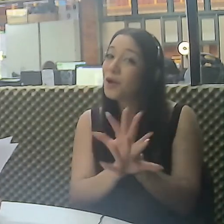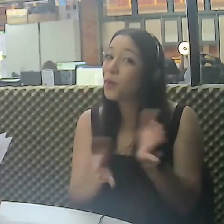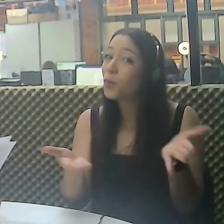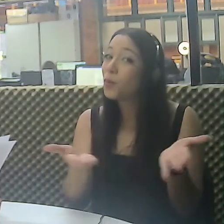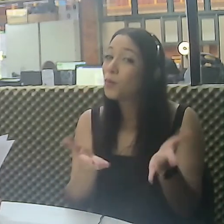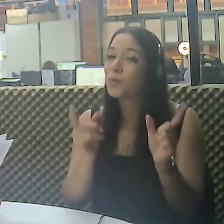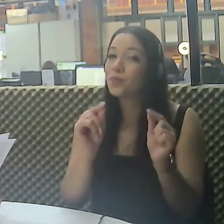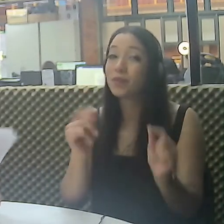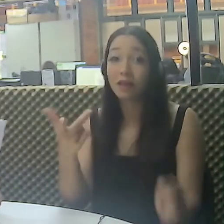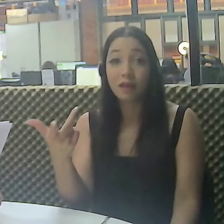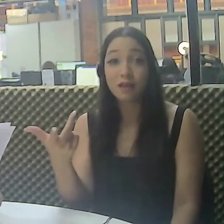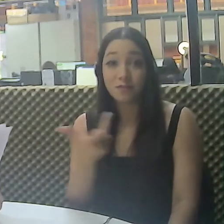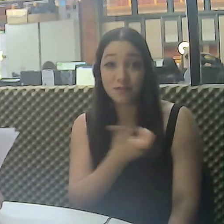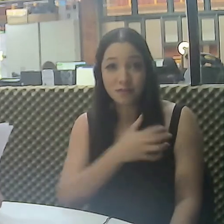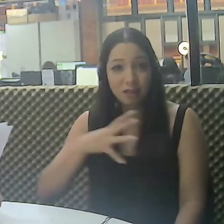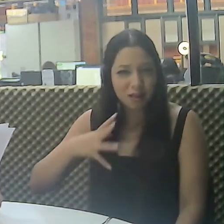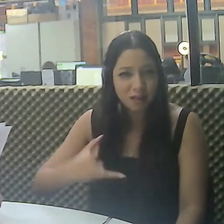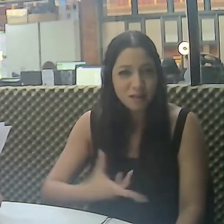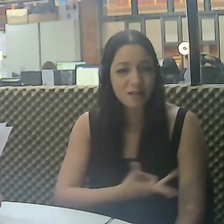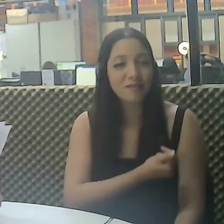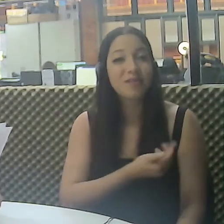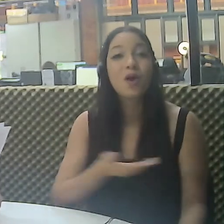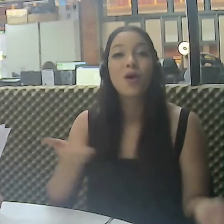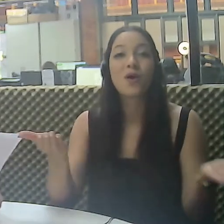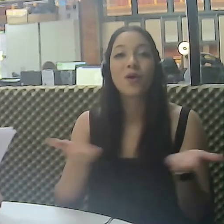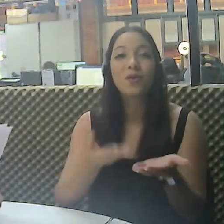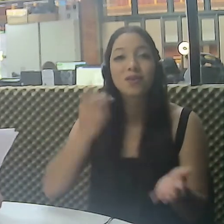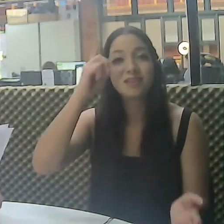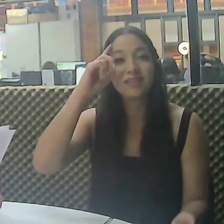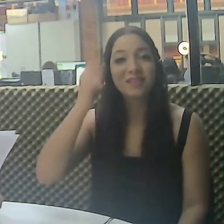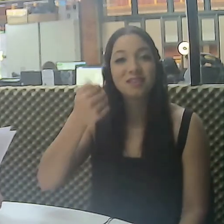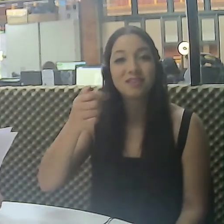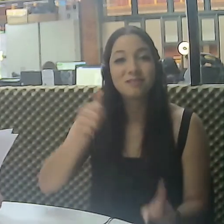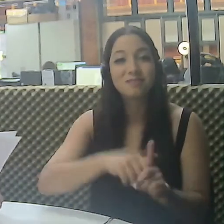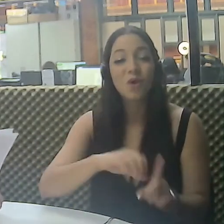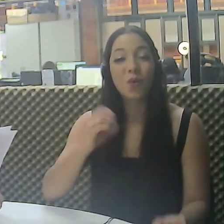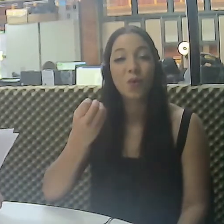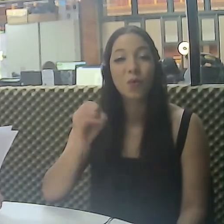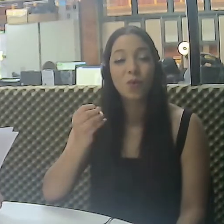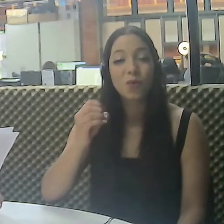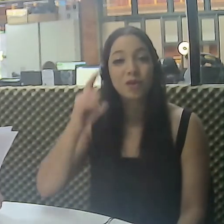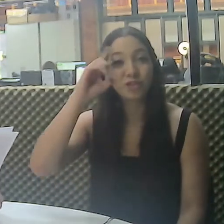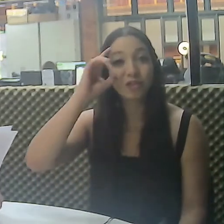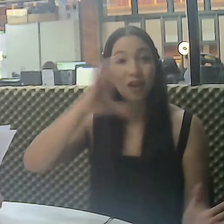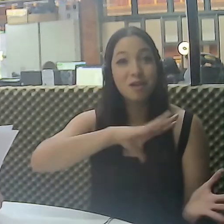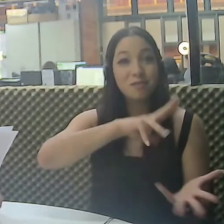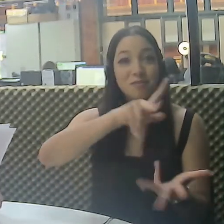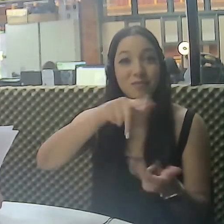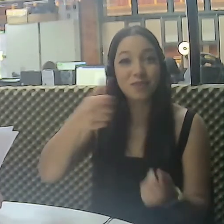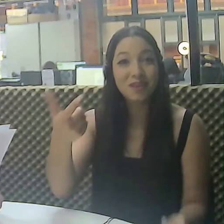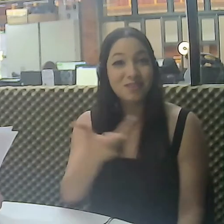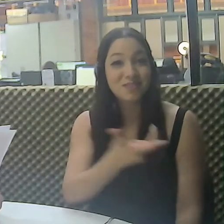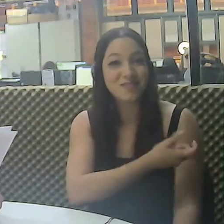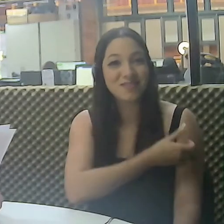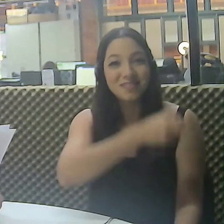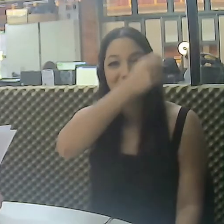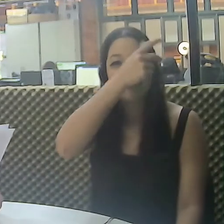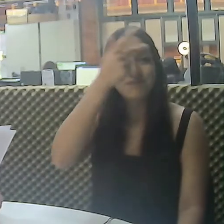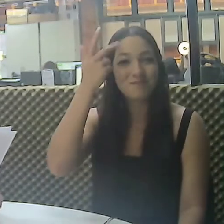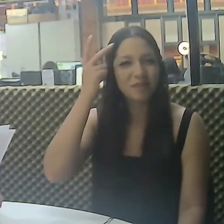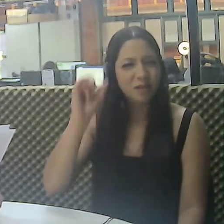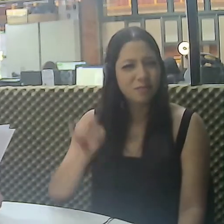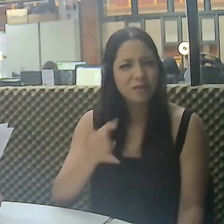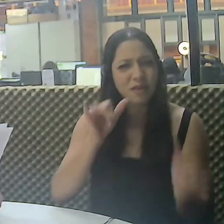edição. Vacinas salvam vidas. Hoje, dia 17 de outubro, Dia Mundial da Vacinação, a Prefeitura aproveita